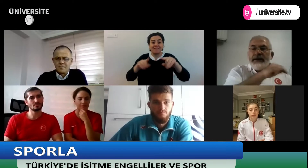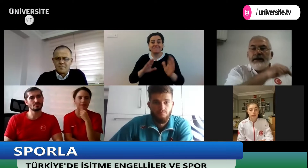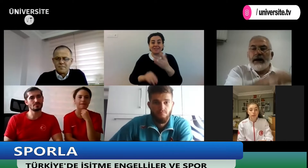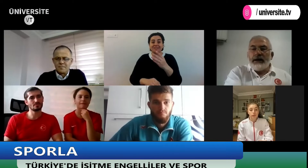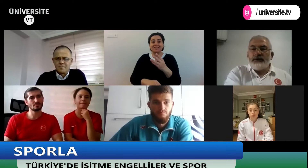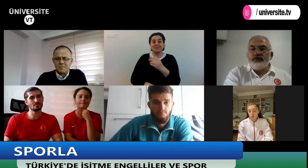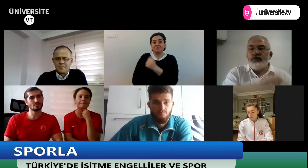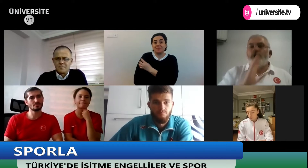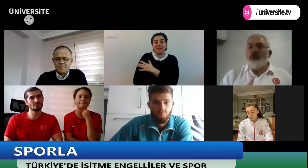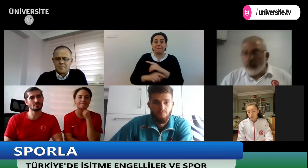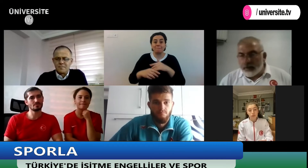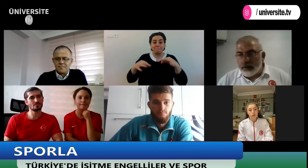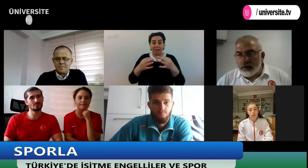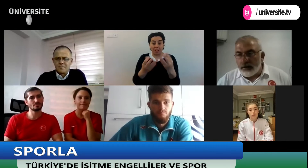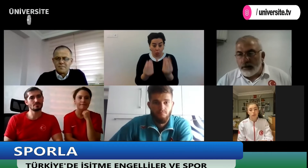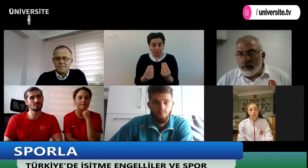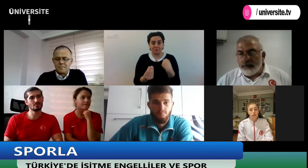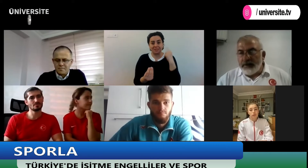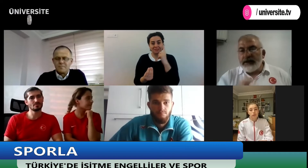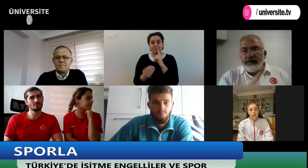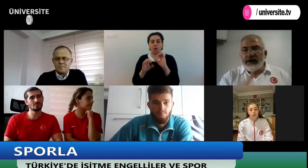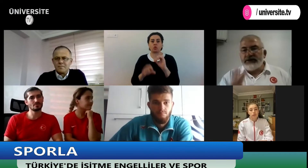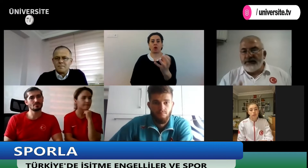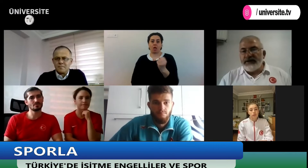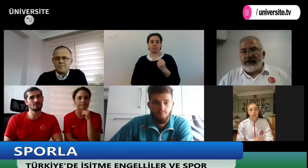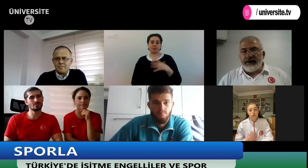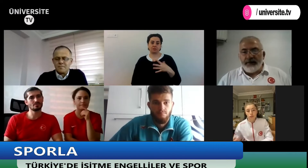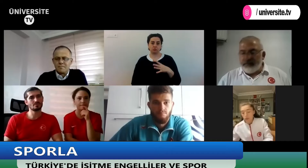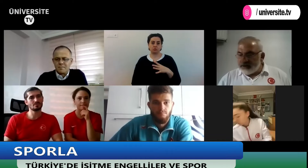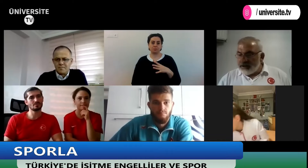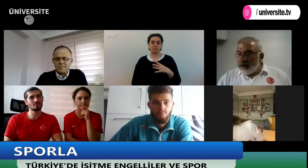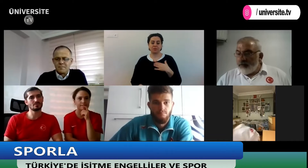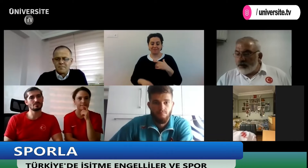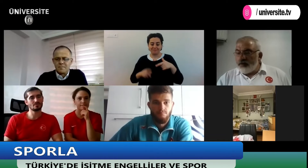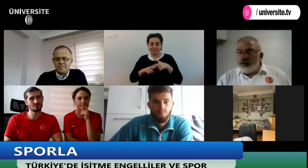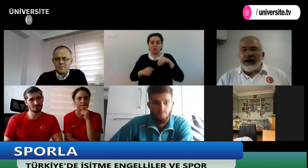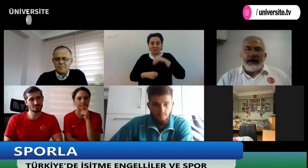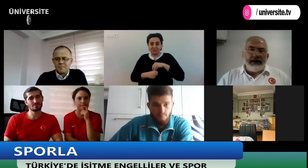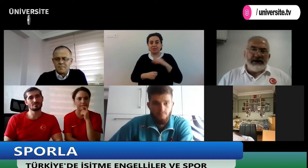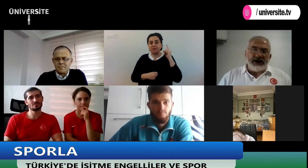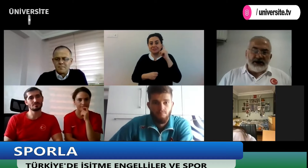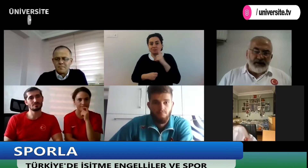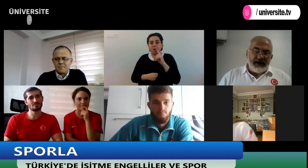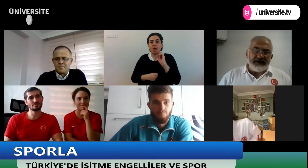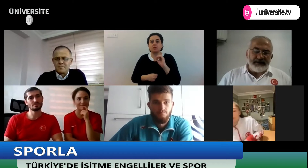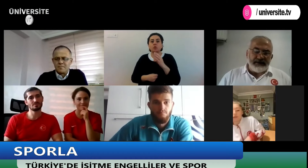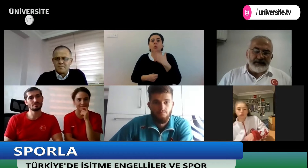İşitme engelli antrenör yok. Bir iki branşta bir iki tane yapılmış. Bütün bunlarla ilgili